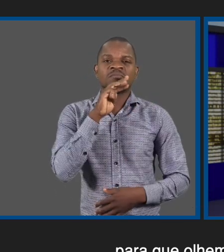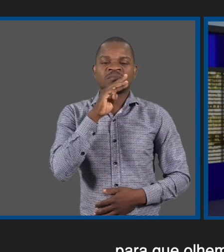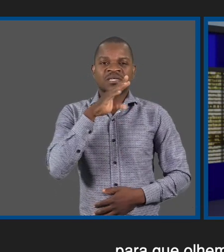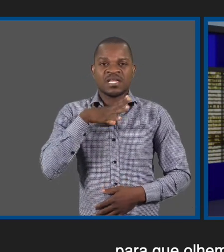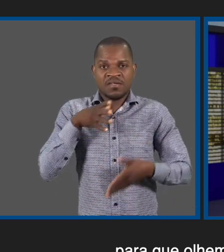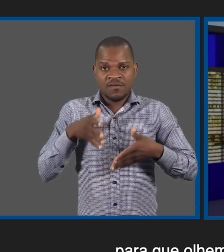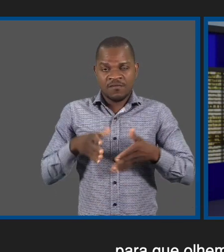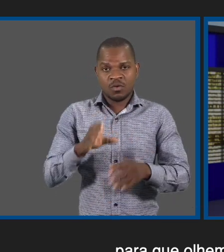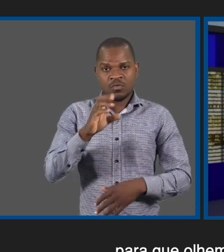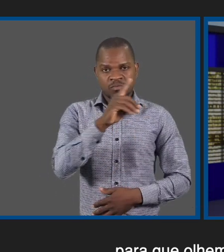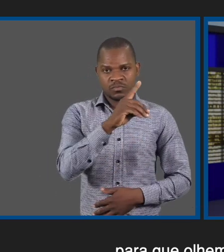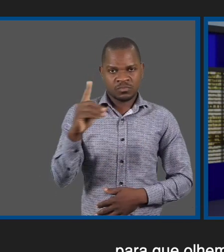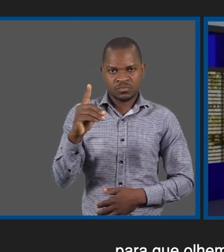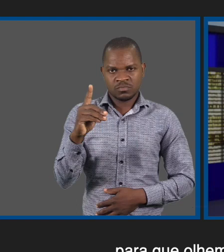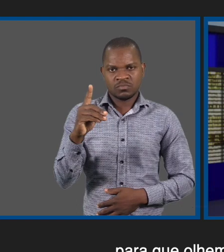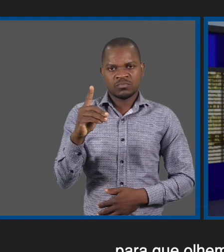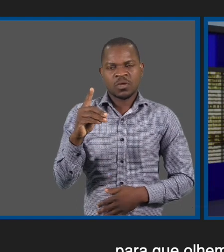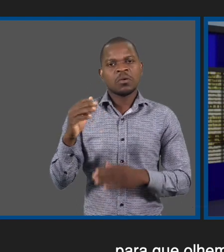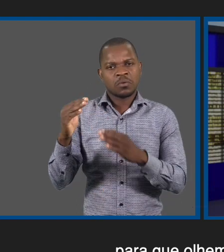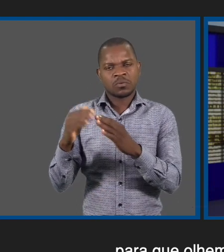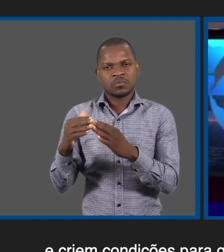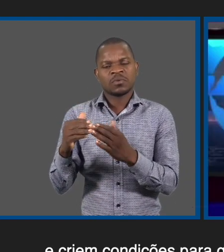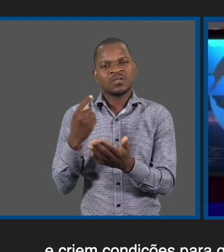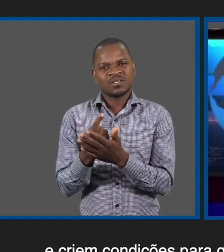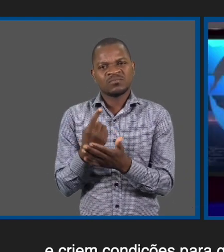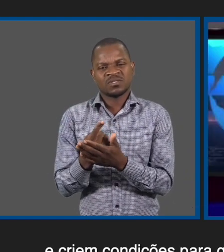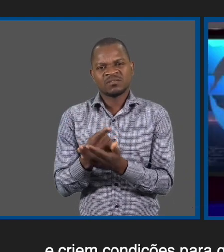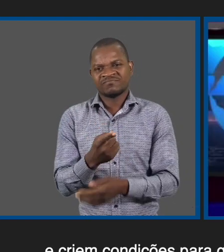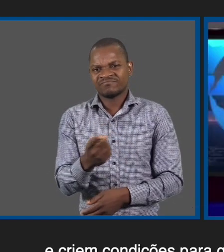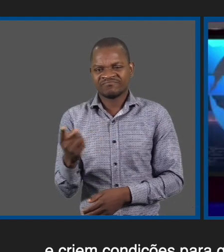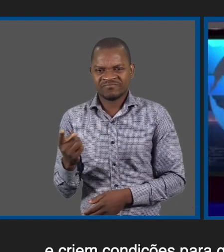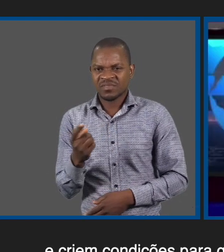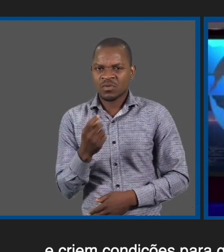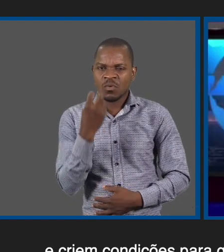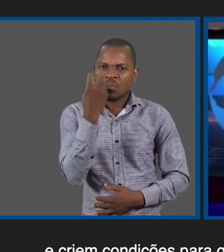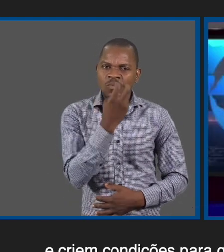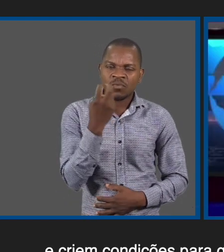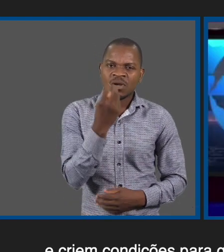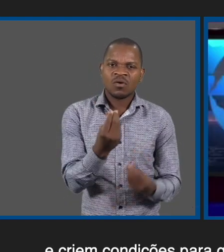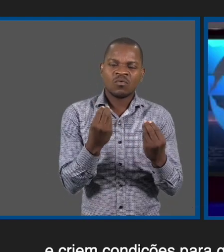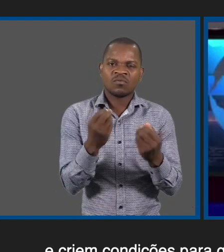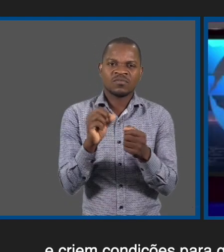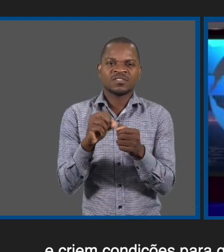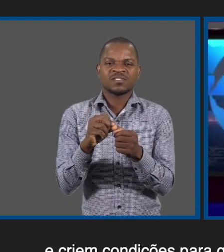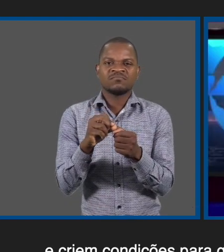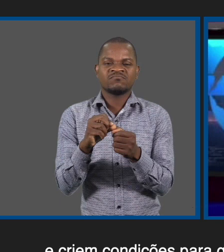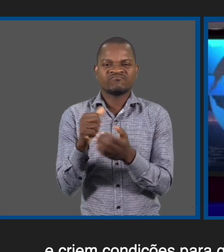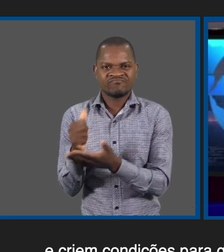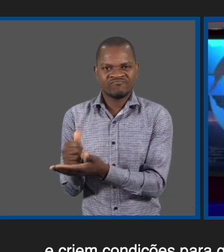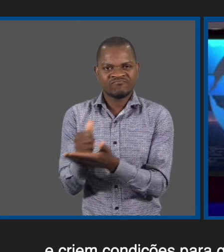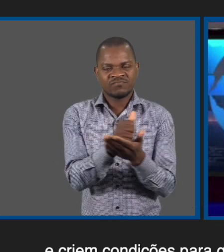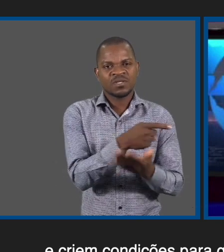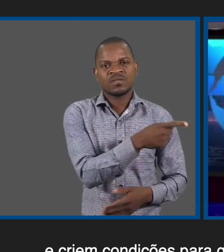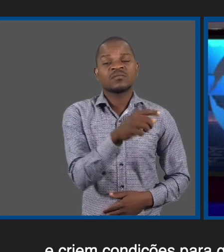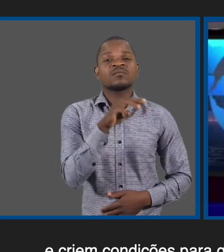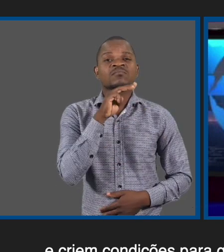com deficiência em casa e criam condições de que essas